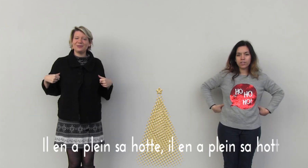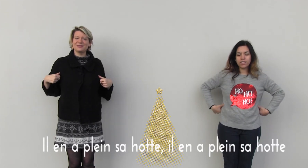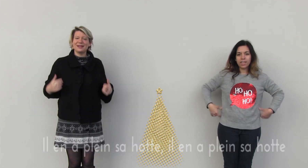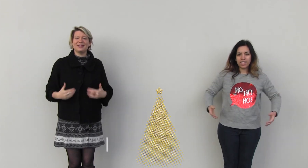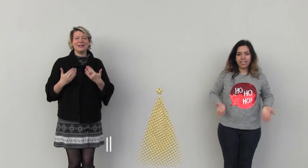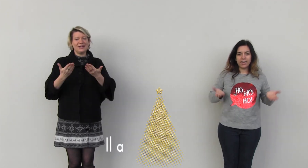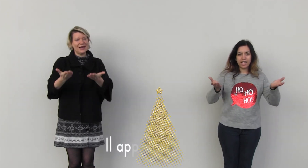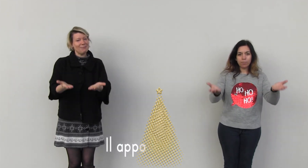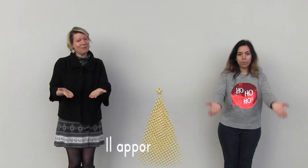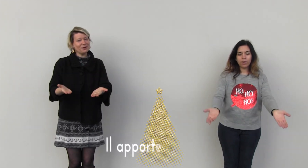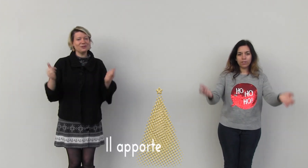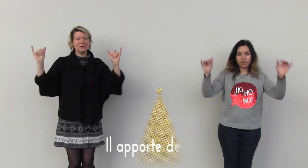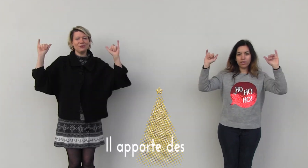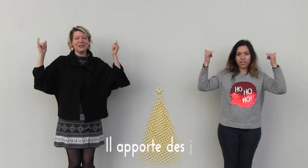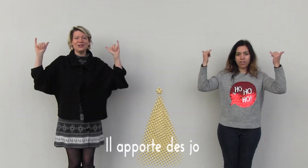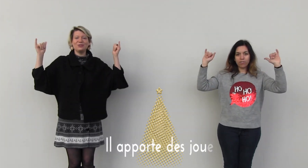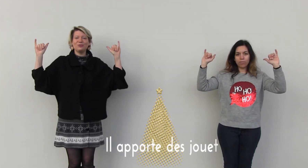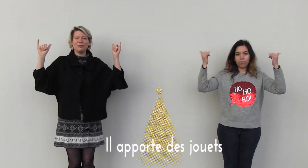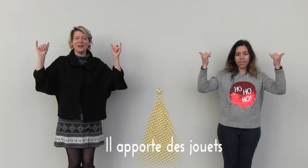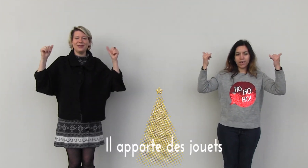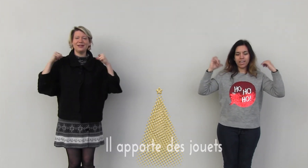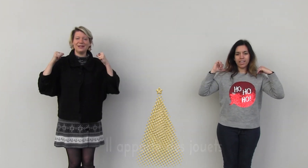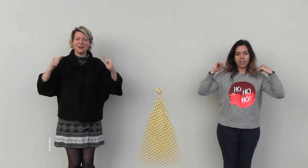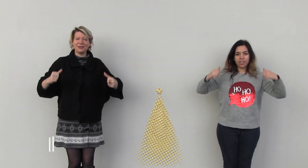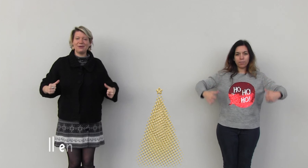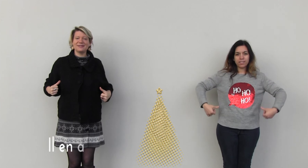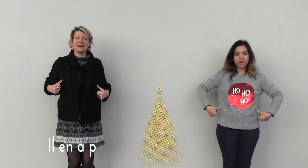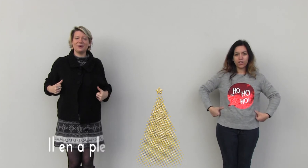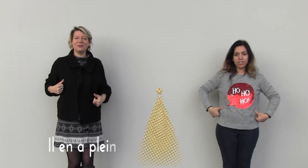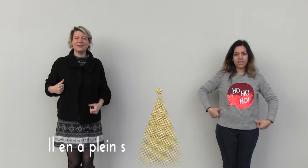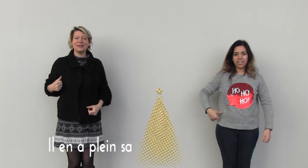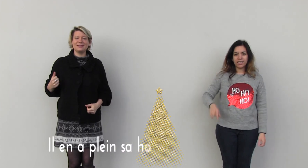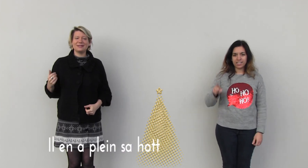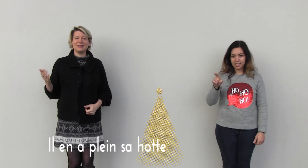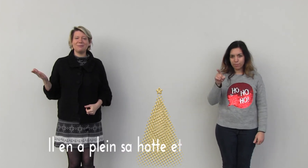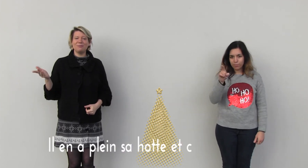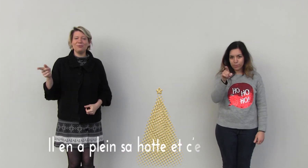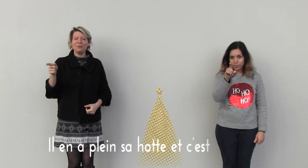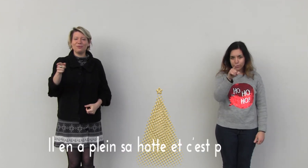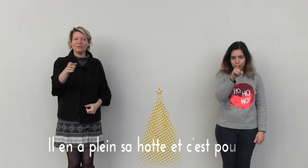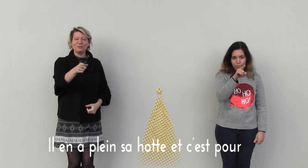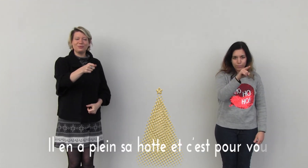hôte Il apporte des jouets Il en a plein sa hôte Et c'est pour vous